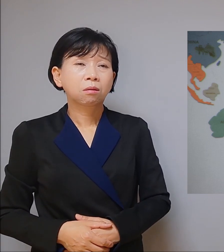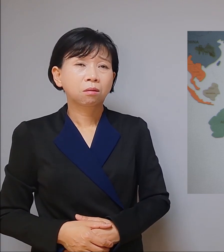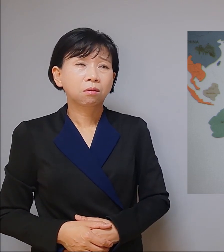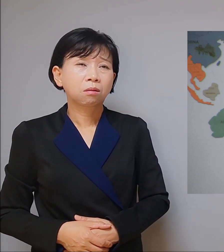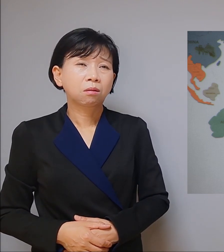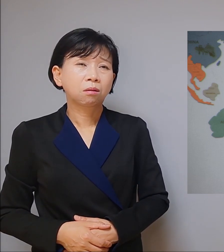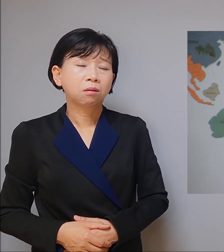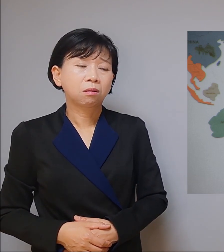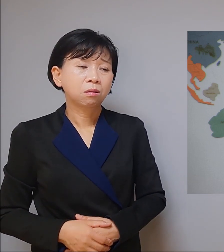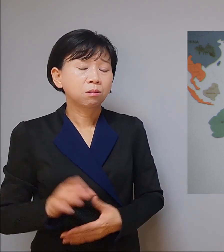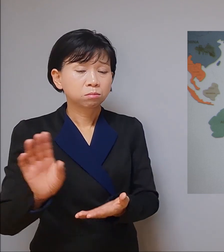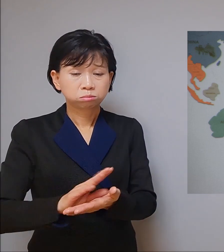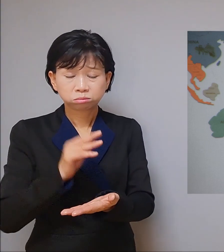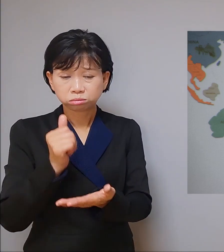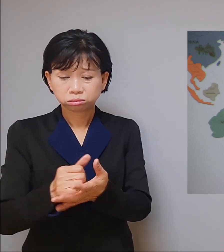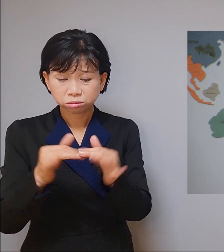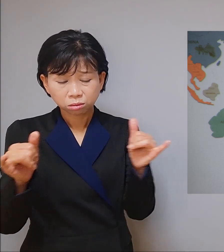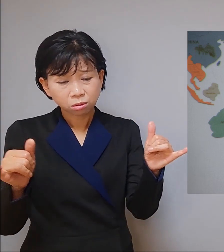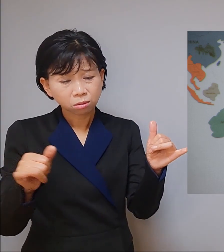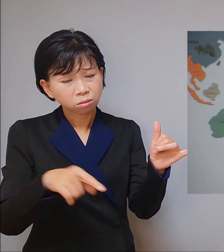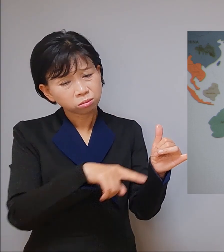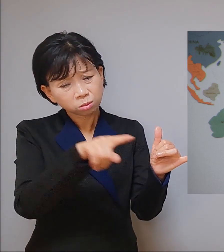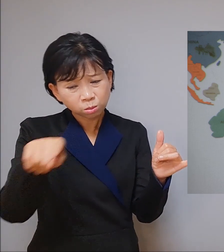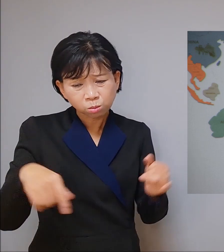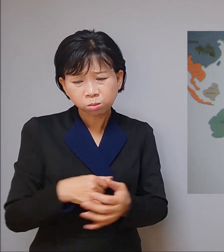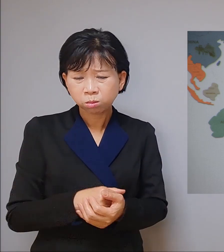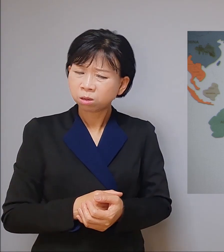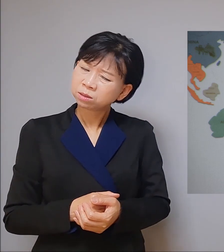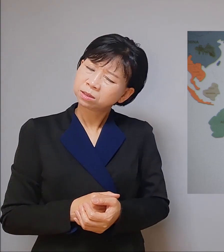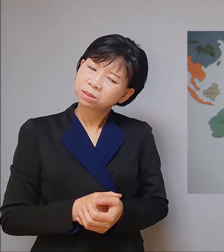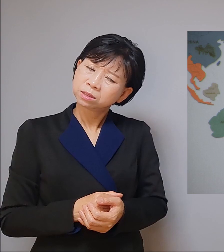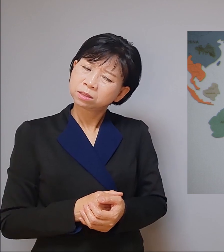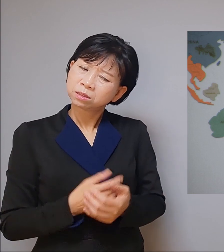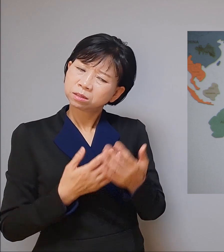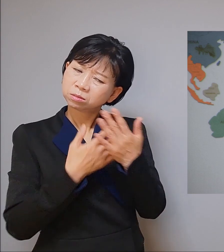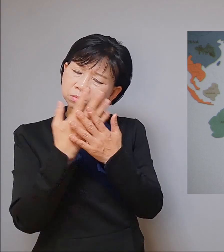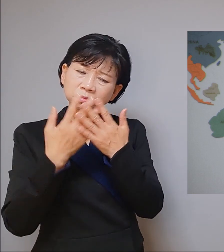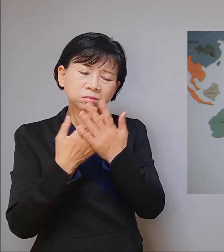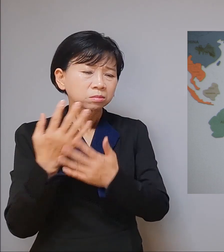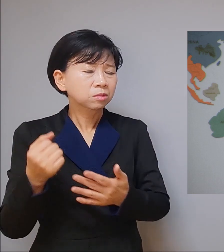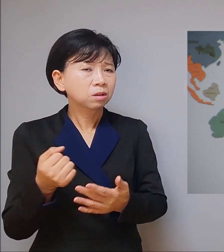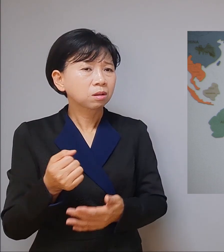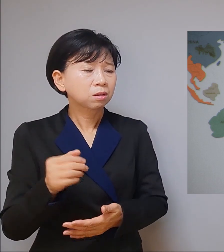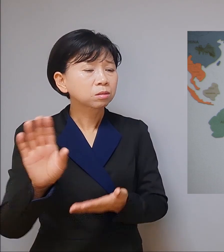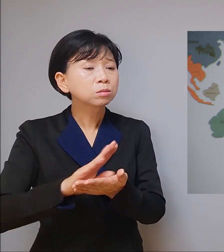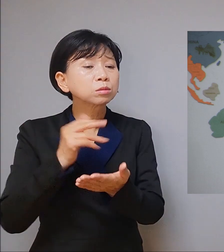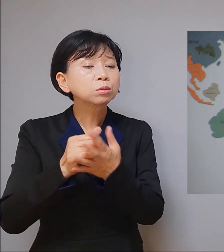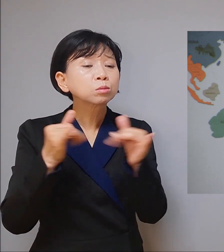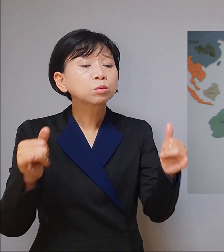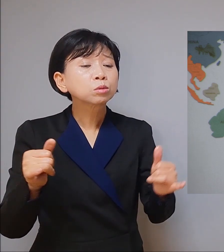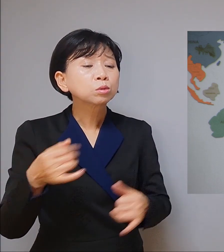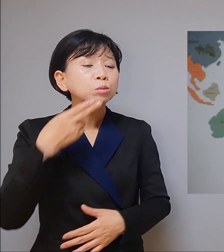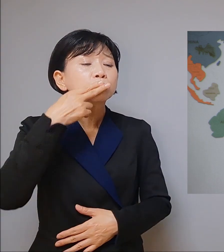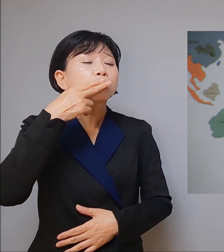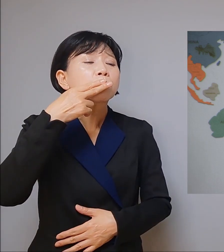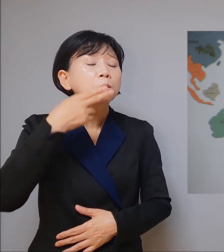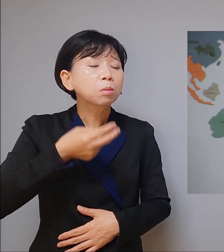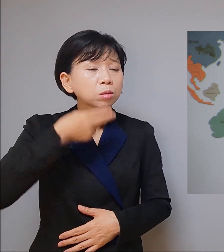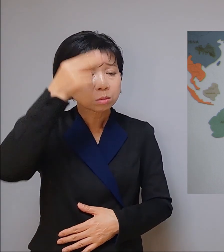많은 그리스도인들이 혼란스러워합니다. 예를 들어 볼까요? 그리스도인은 술, 담배를 하면 안